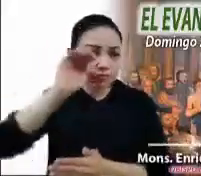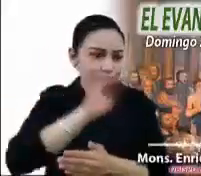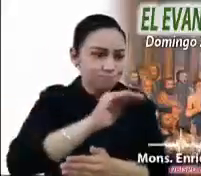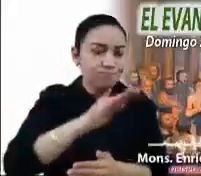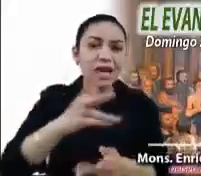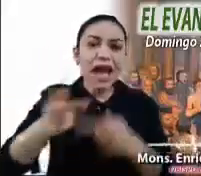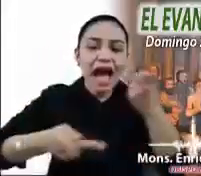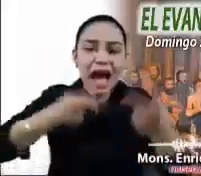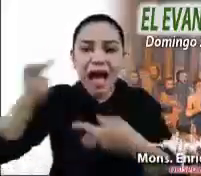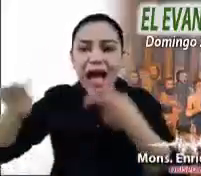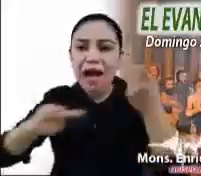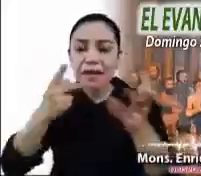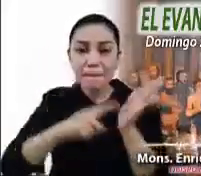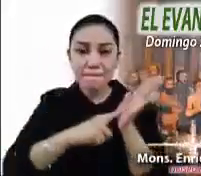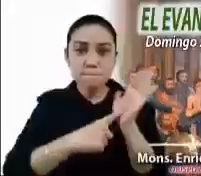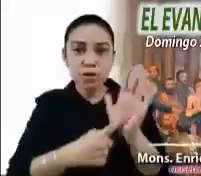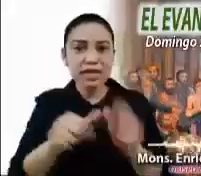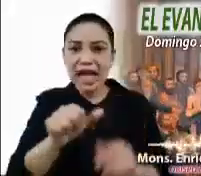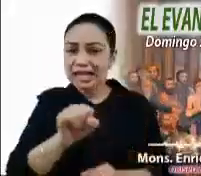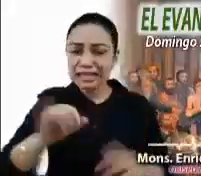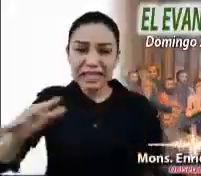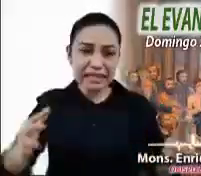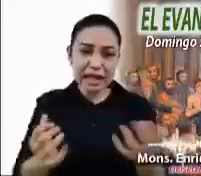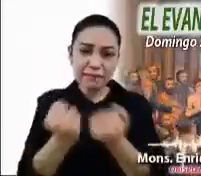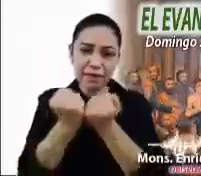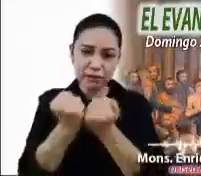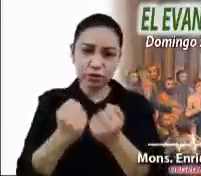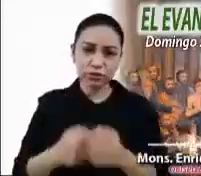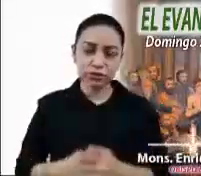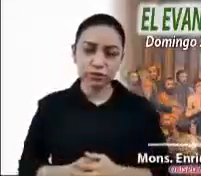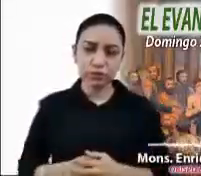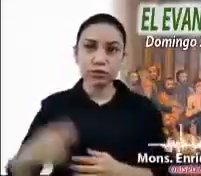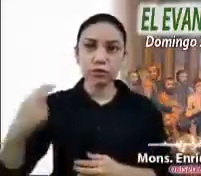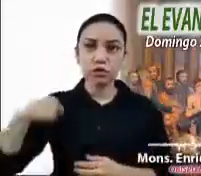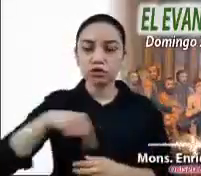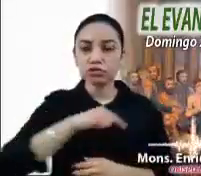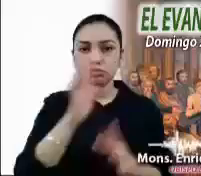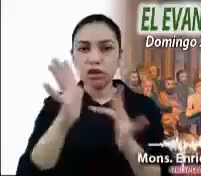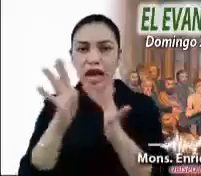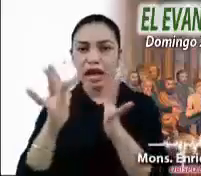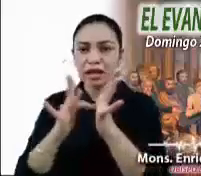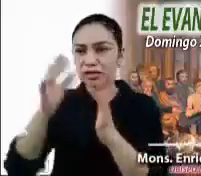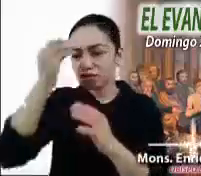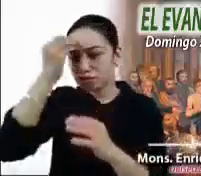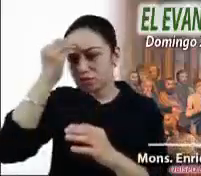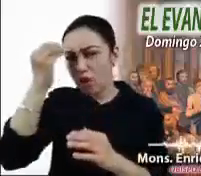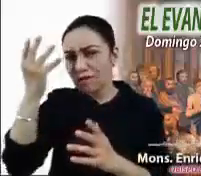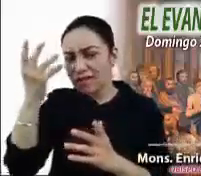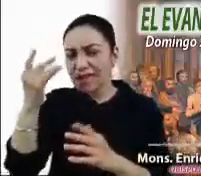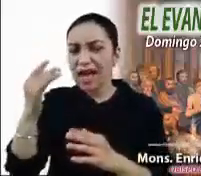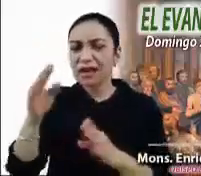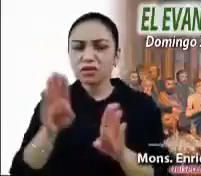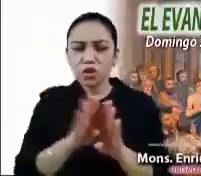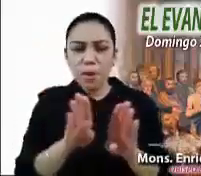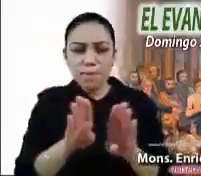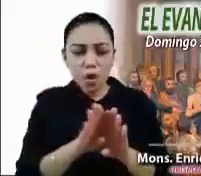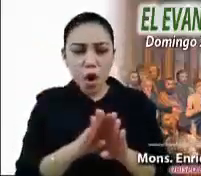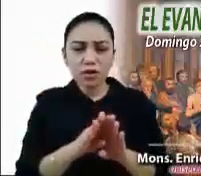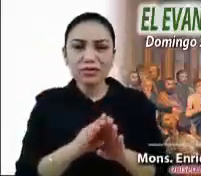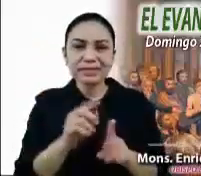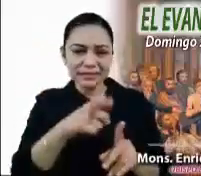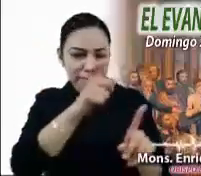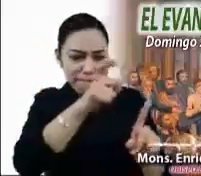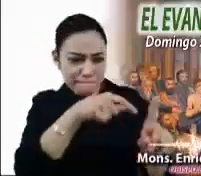es la salvación. Nosotros hemos olvidado a Jesús, palabra, evangelio, y lo hemos convertido